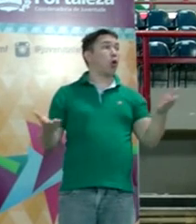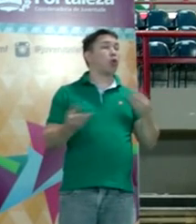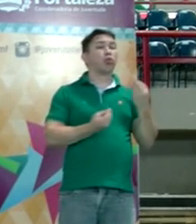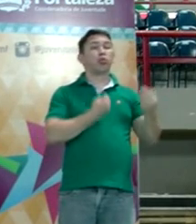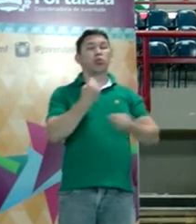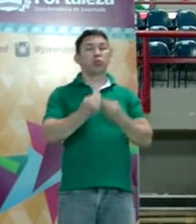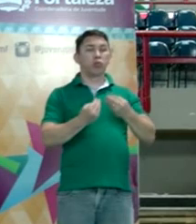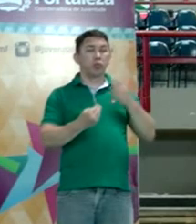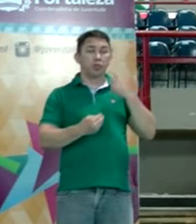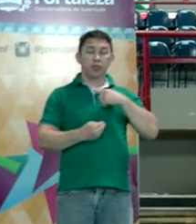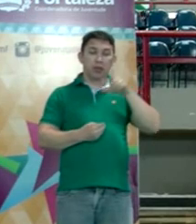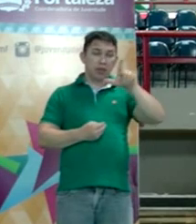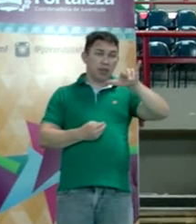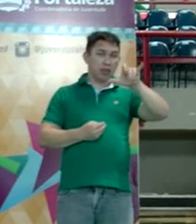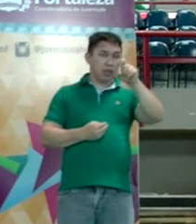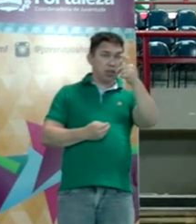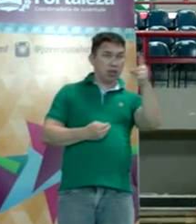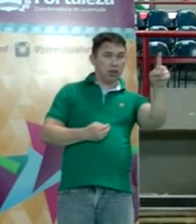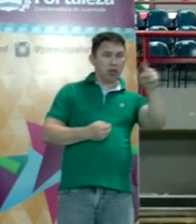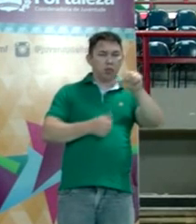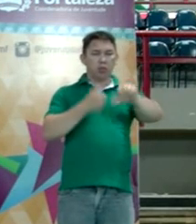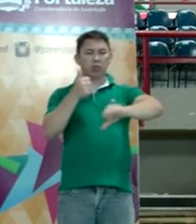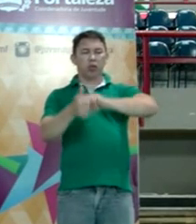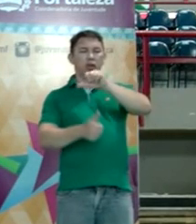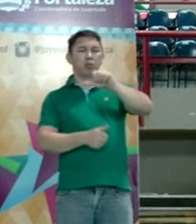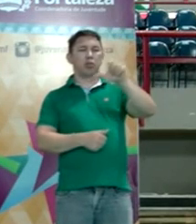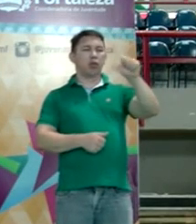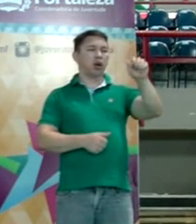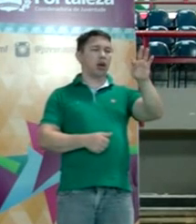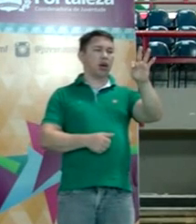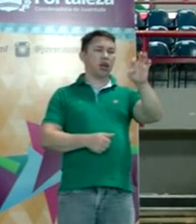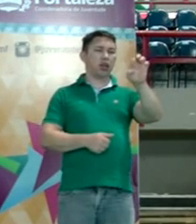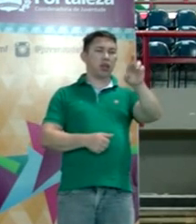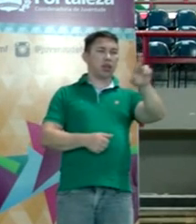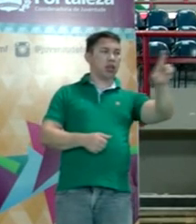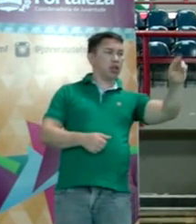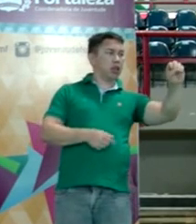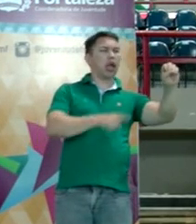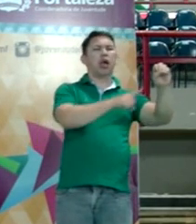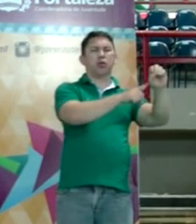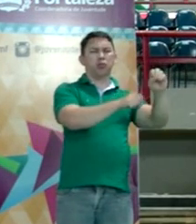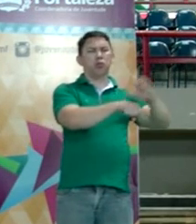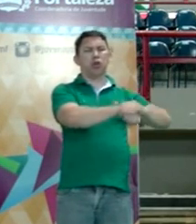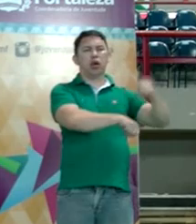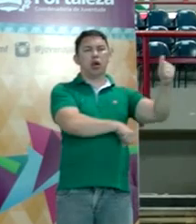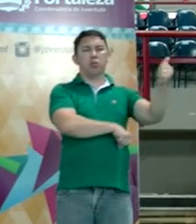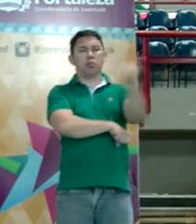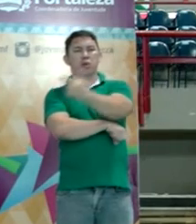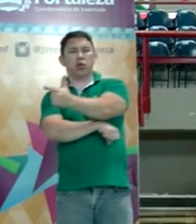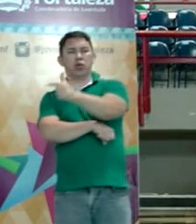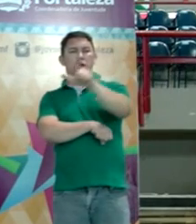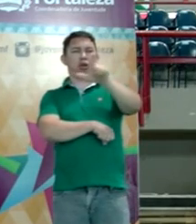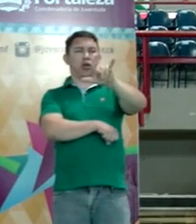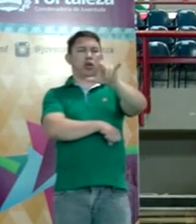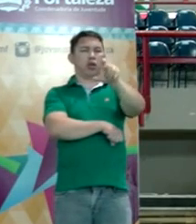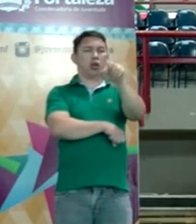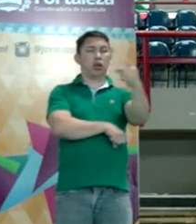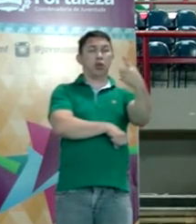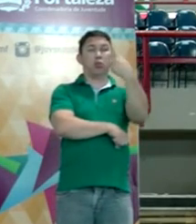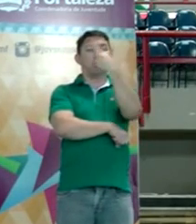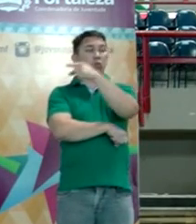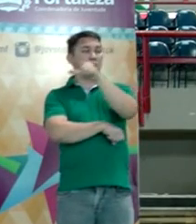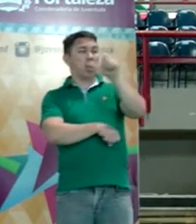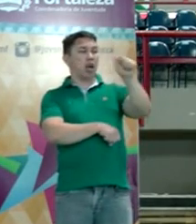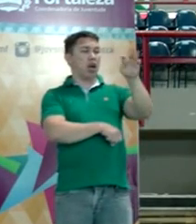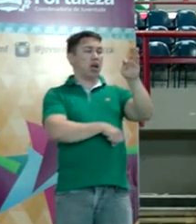é trocar o lixão pelo aterro. O aterro é uma melhor solução, principalmente para lixo